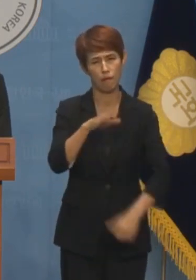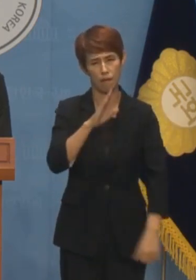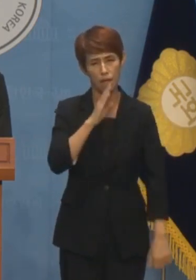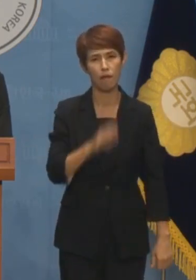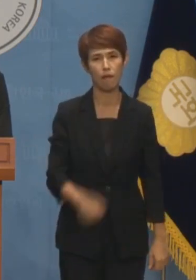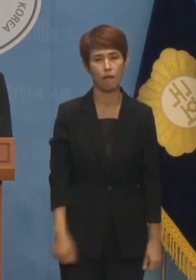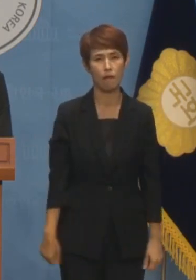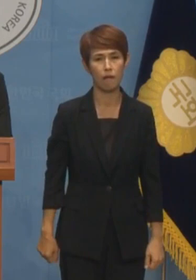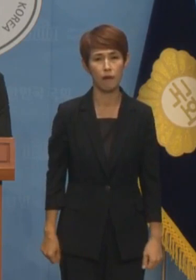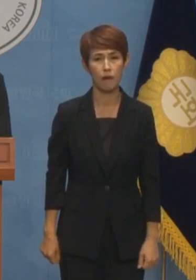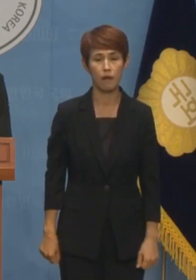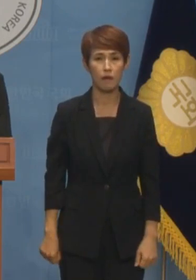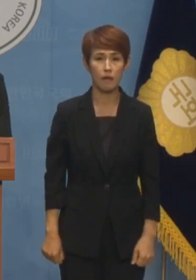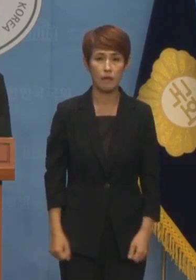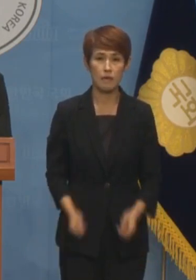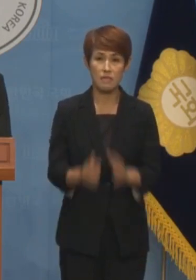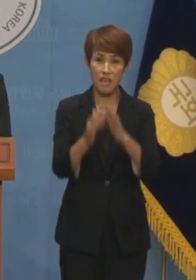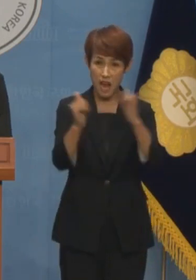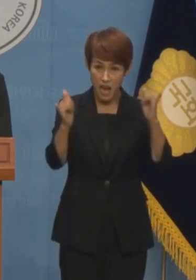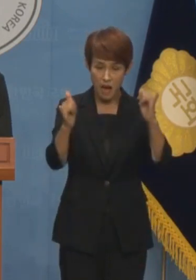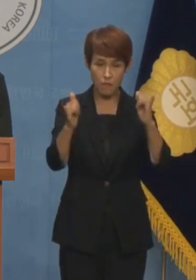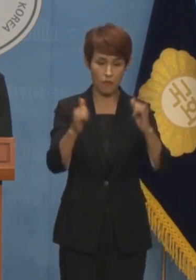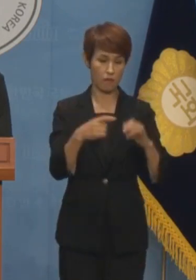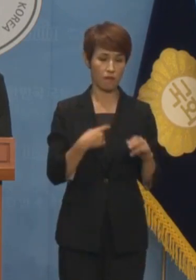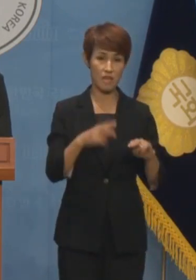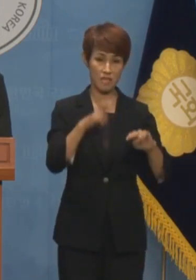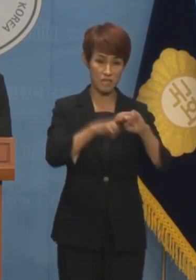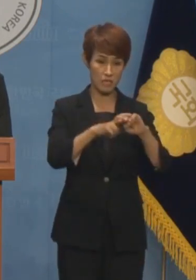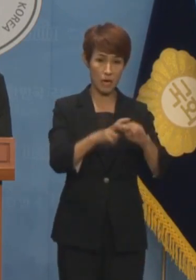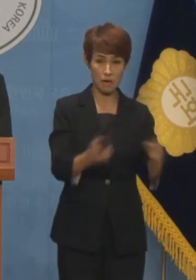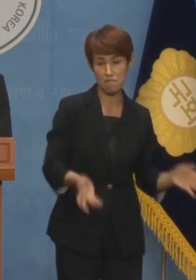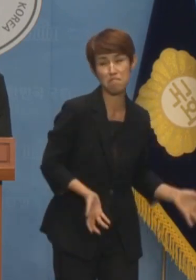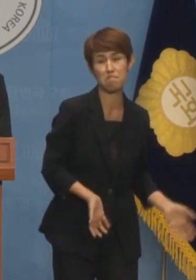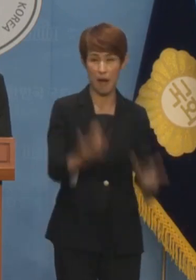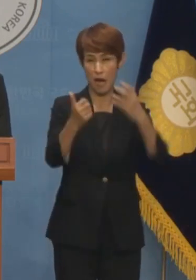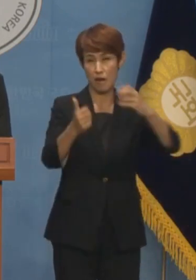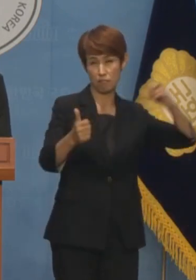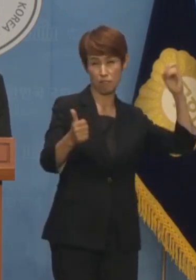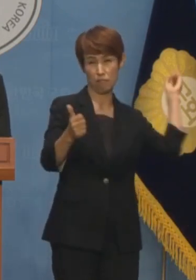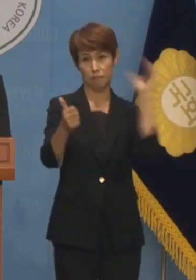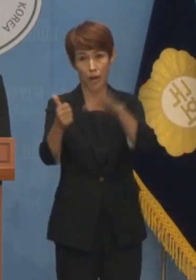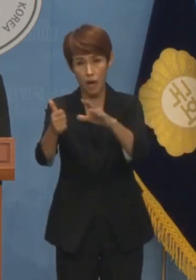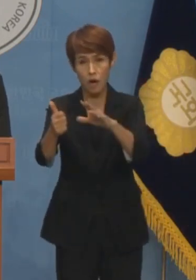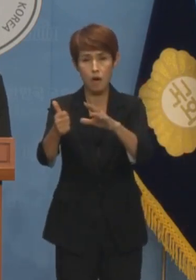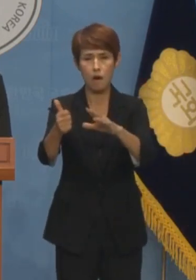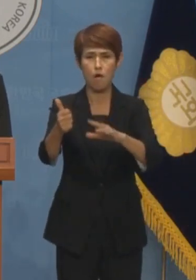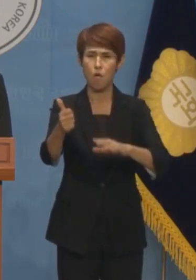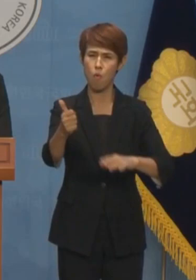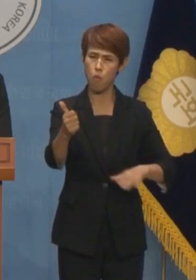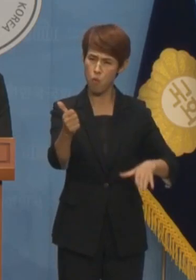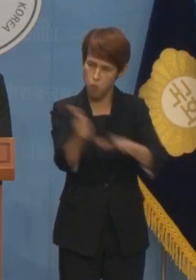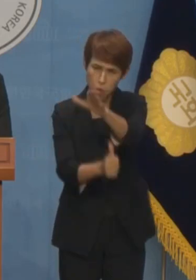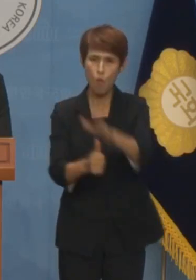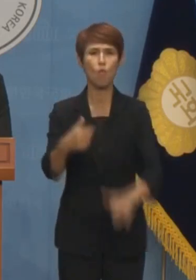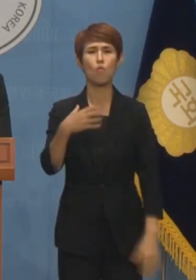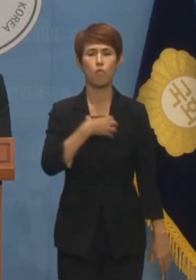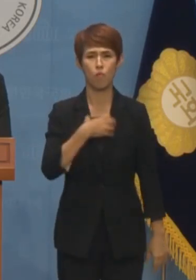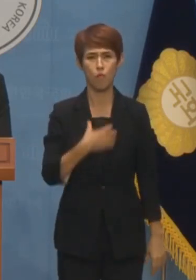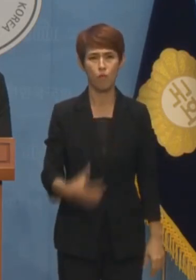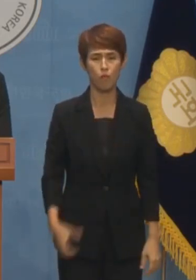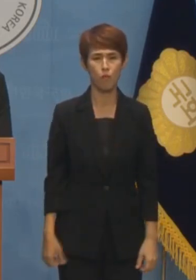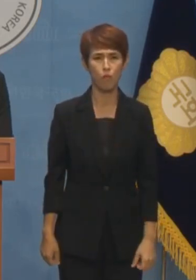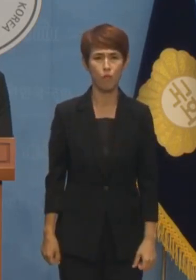없습니다. 사람을 향해 집어든 플라스틱 의자가 본질적으로 흉기와 다를 바가